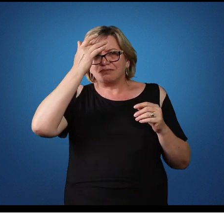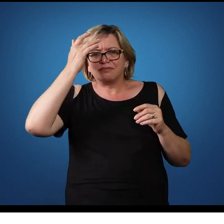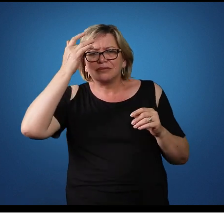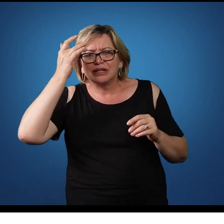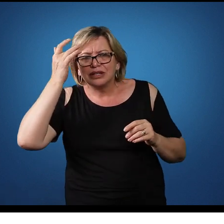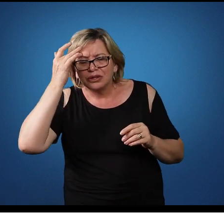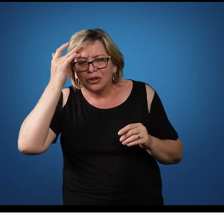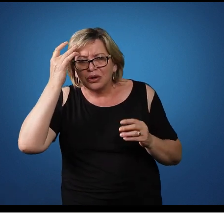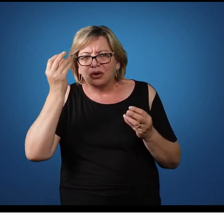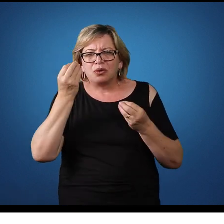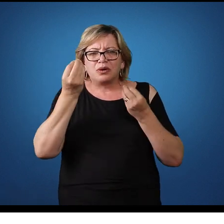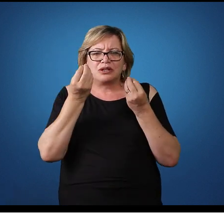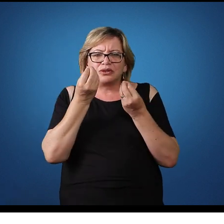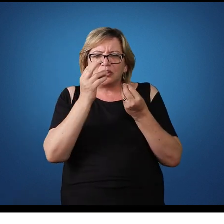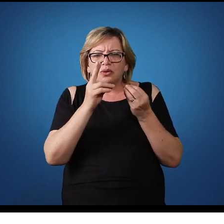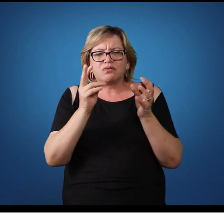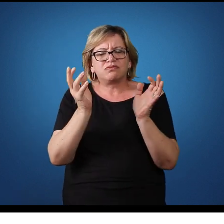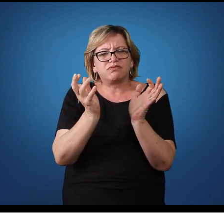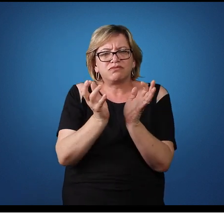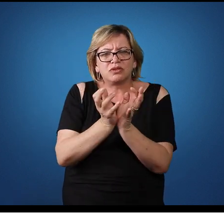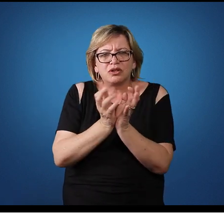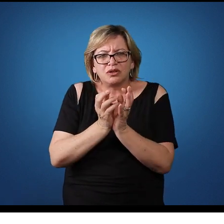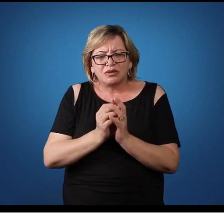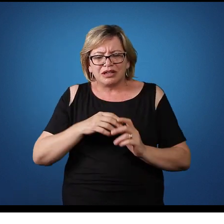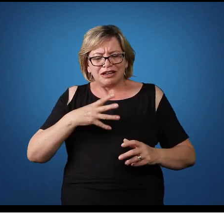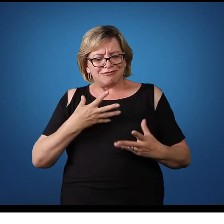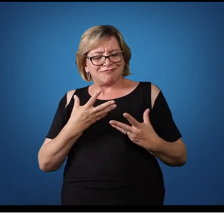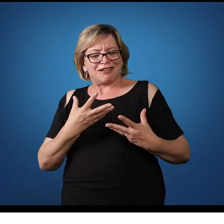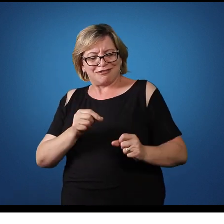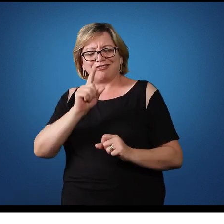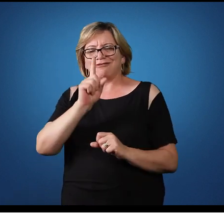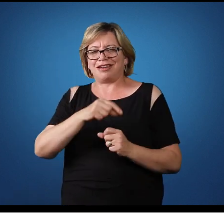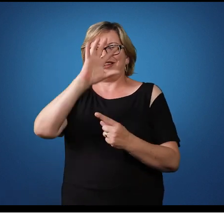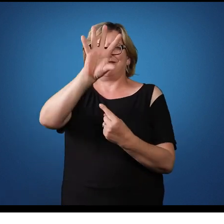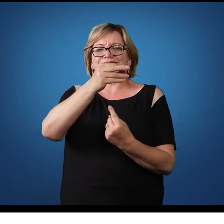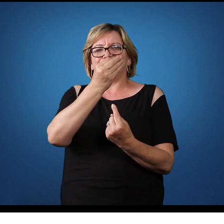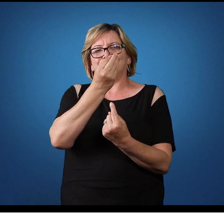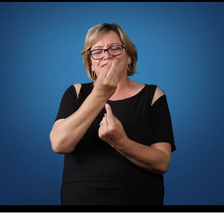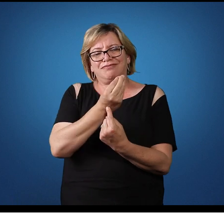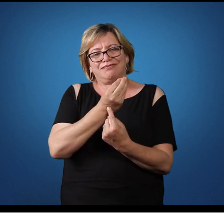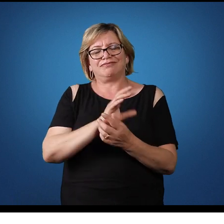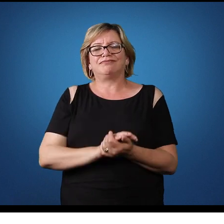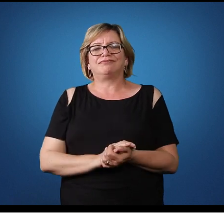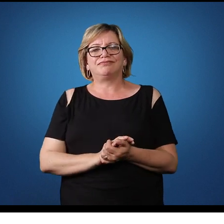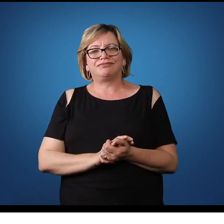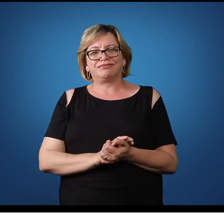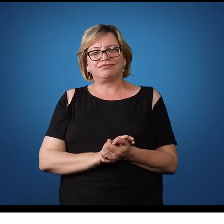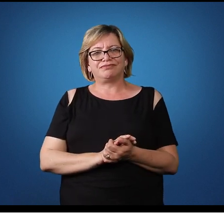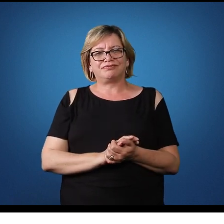pessoas, né, transformam, legitimam alguma coisa como sendo arte.